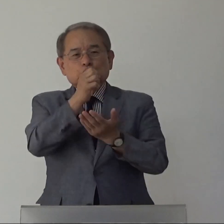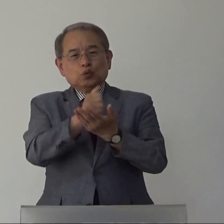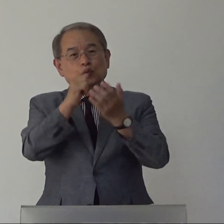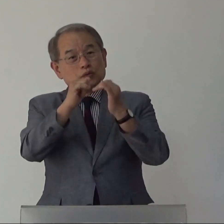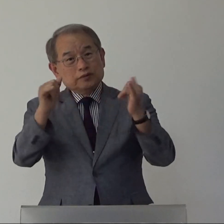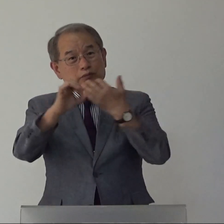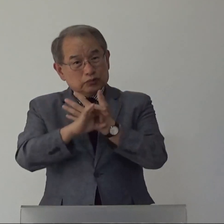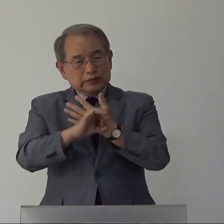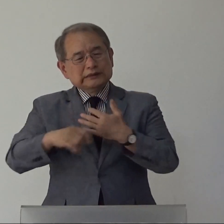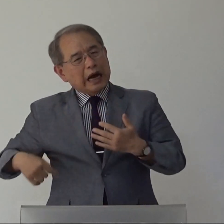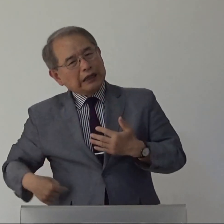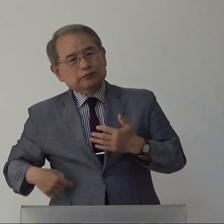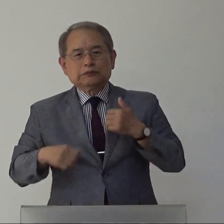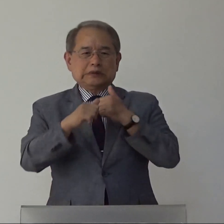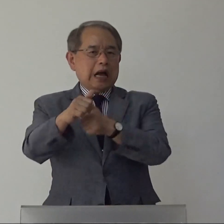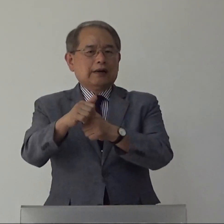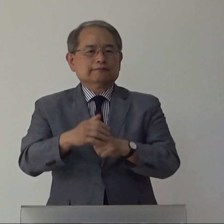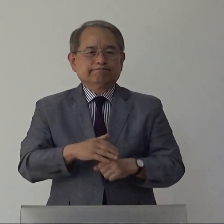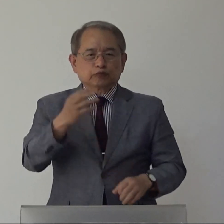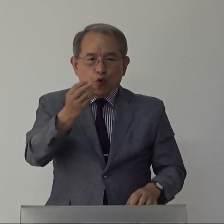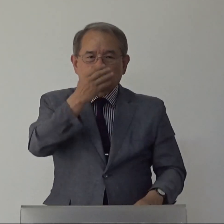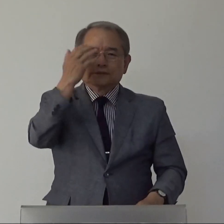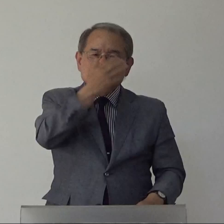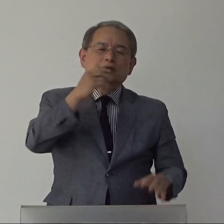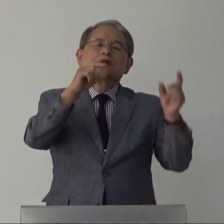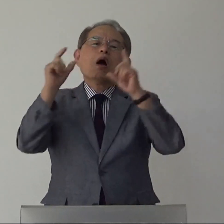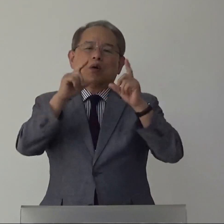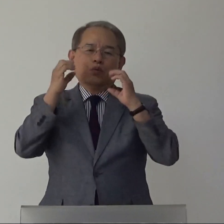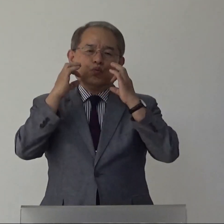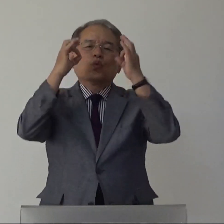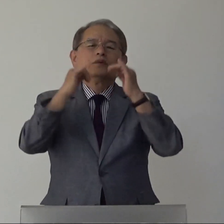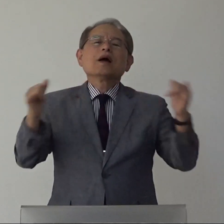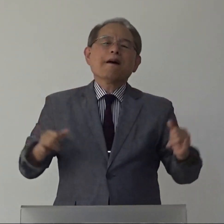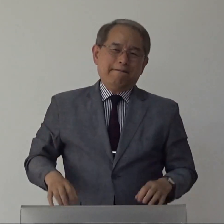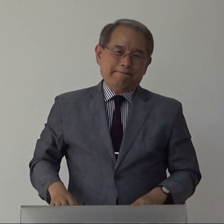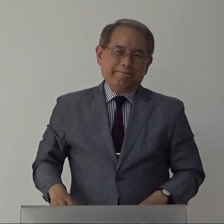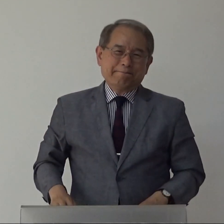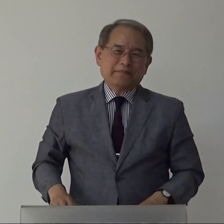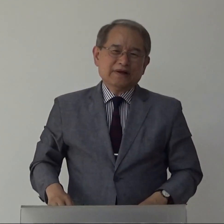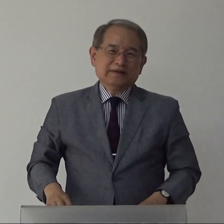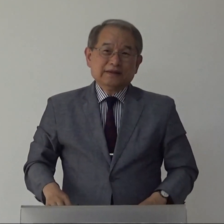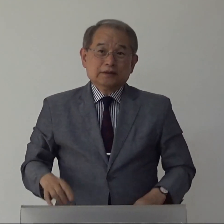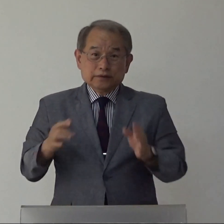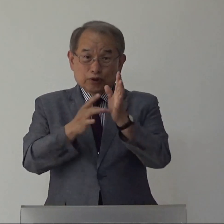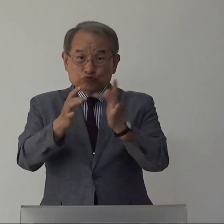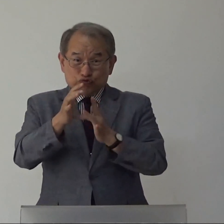그렇기 때문에 발각된 죄나 발각되지 않은 죄, 우리 모두 다 죄인입니다.